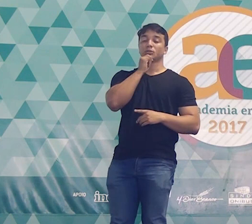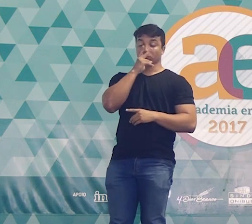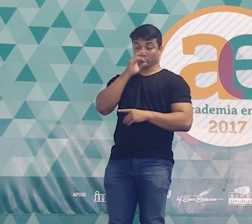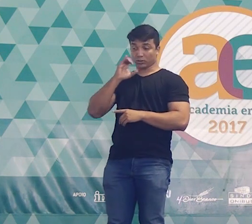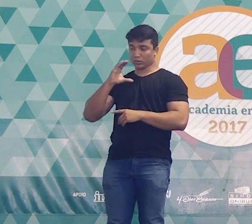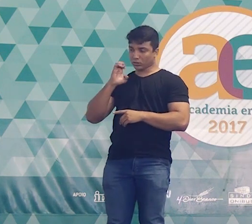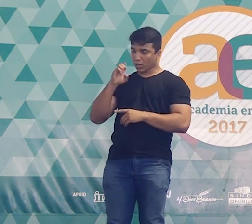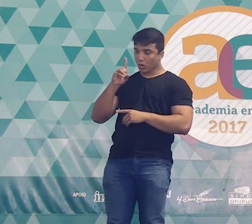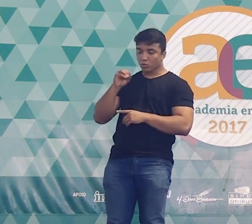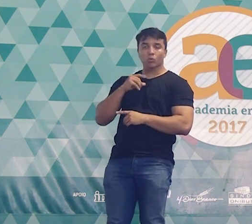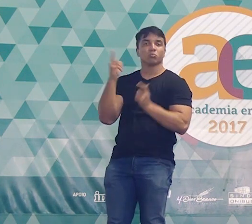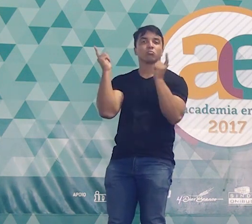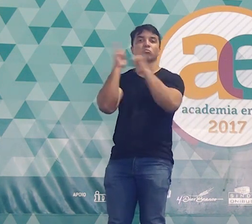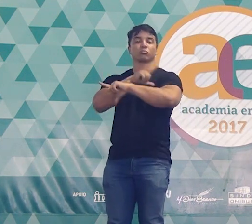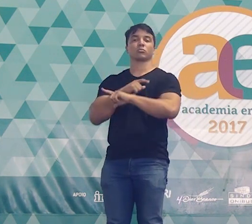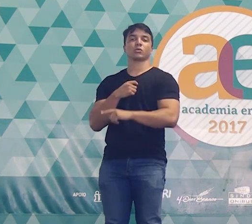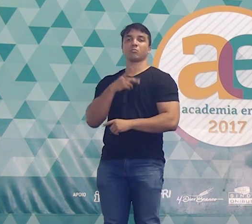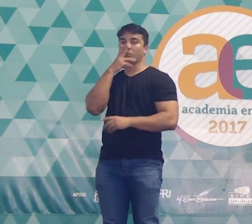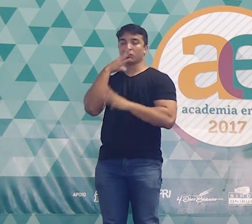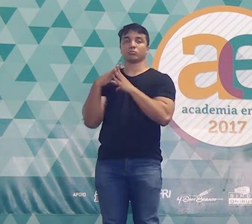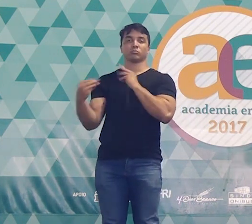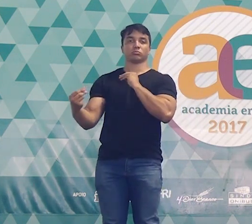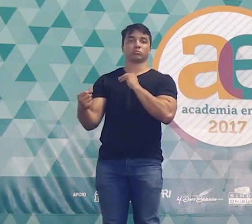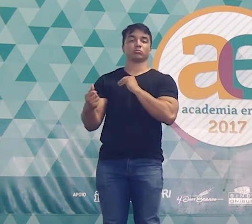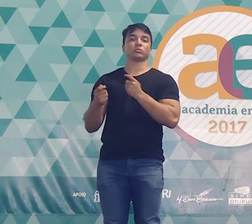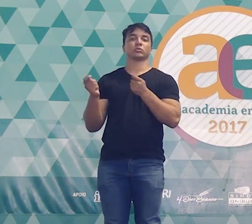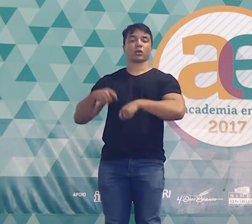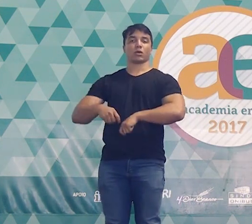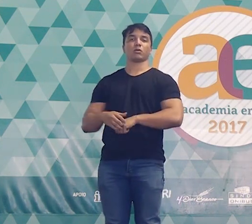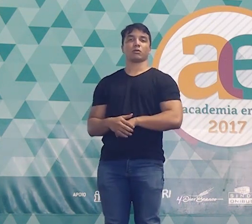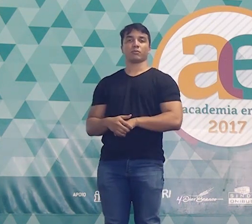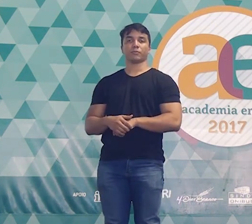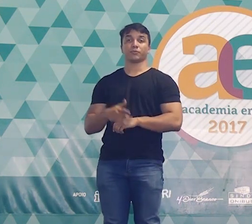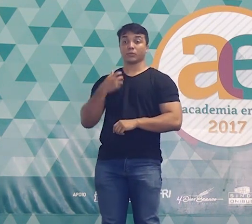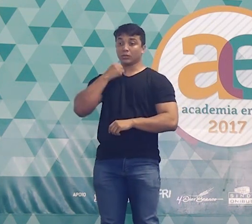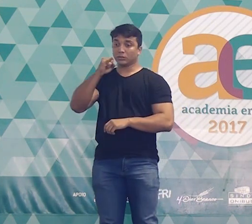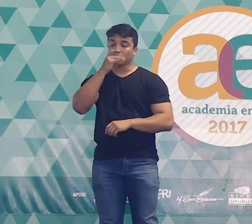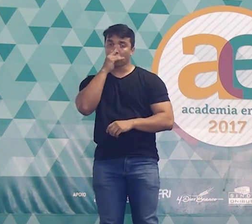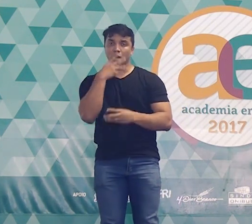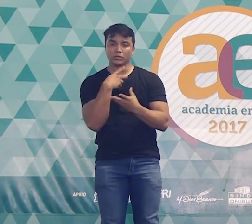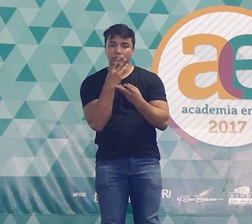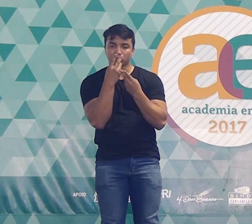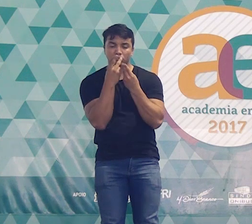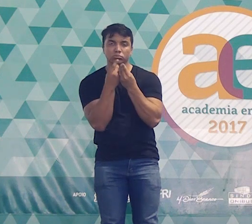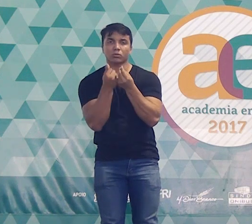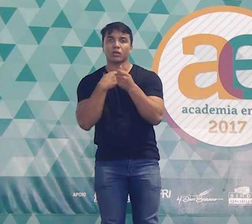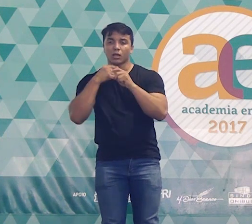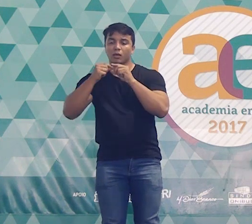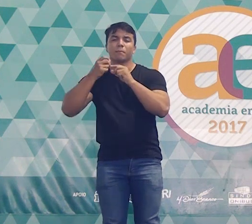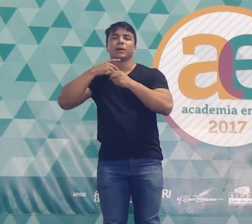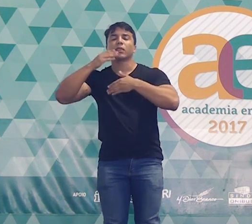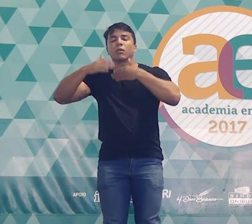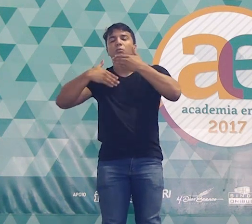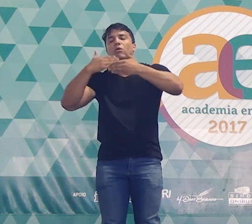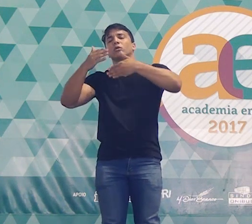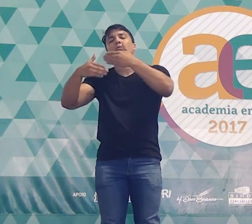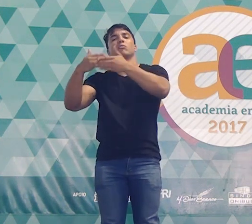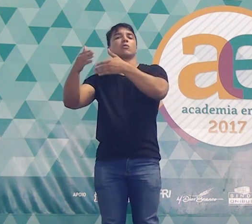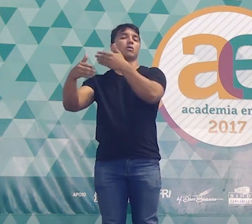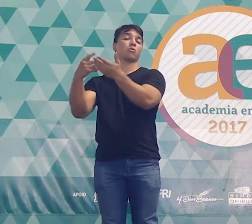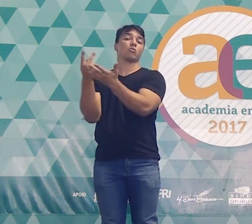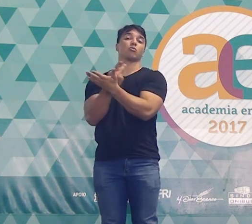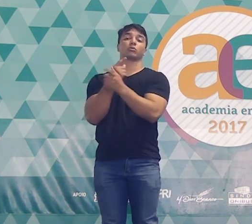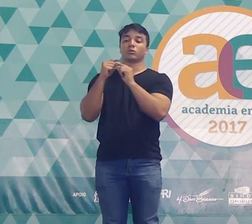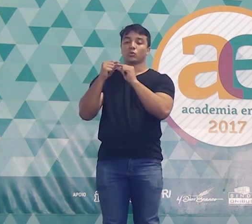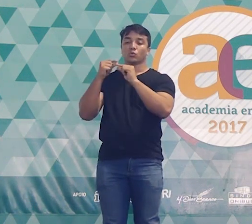mais tardiamente for o diagnóstico, mais esse câncer está enraizado e vascularizado. Isso aí podendo acontecer um